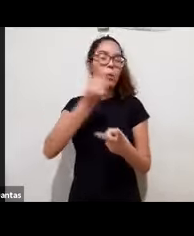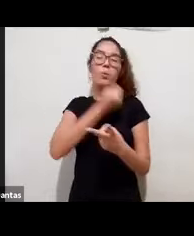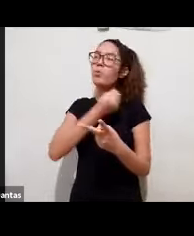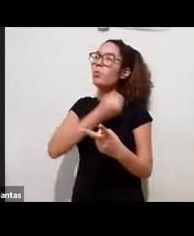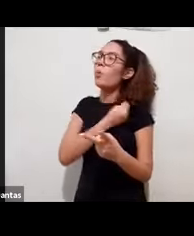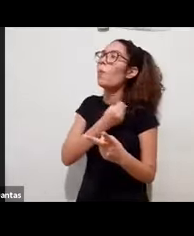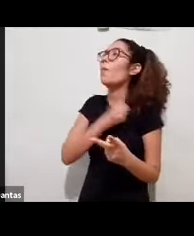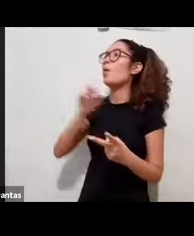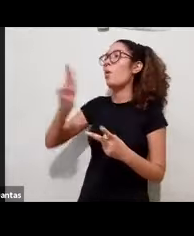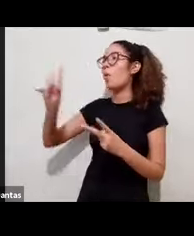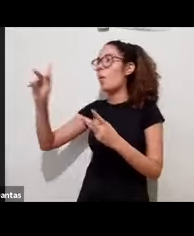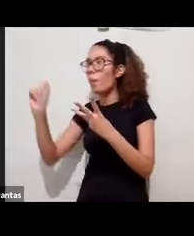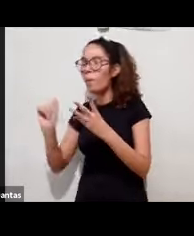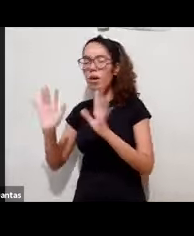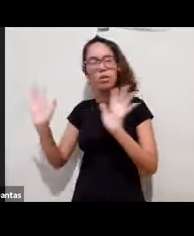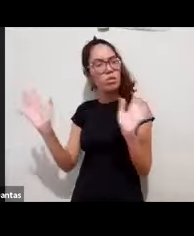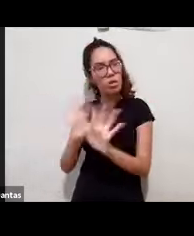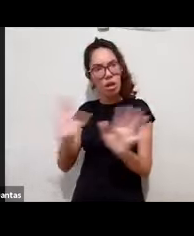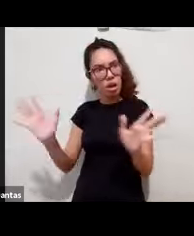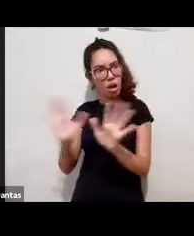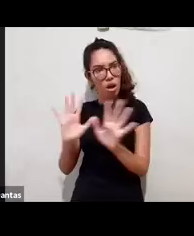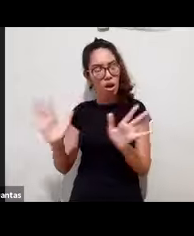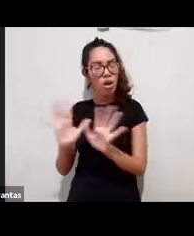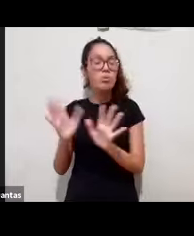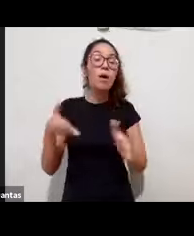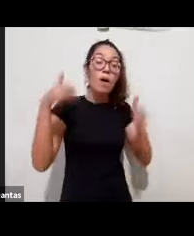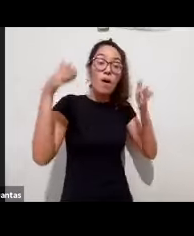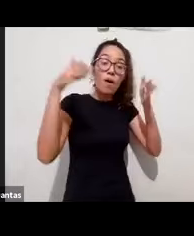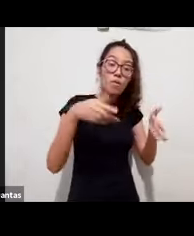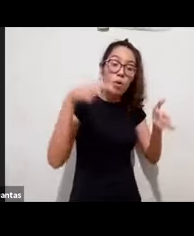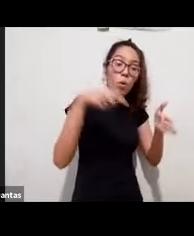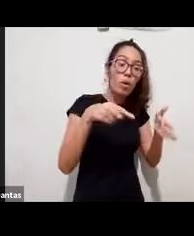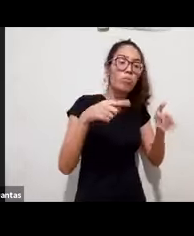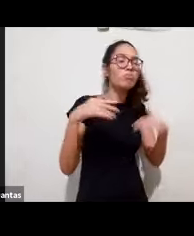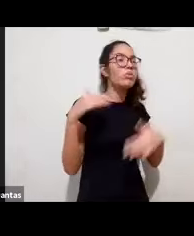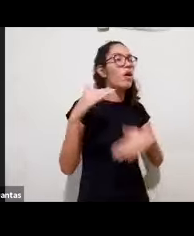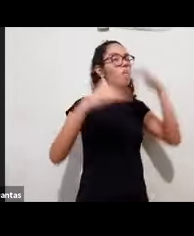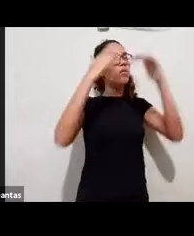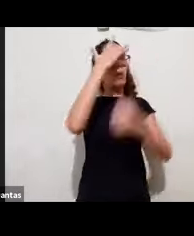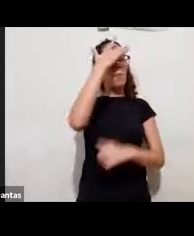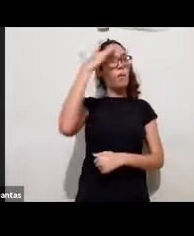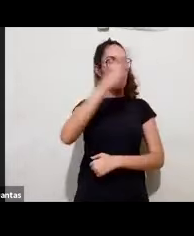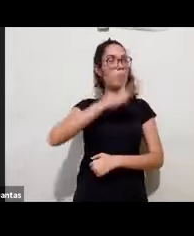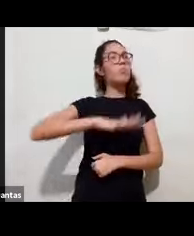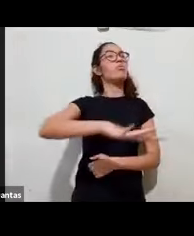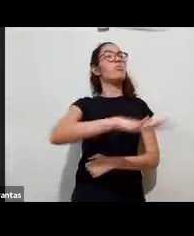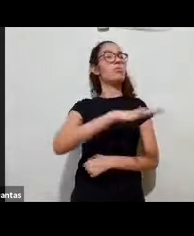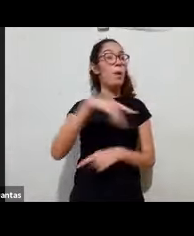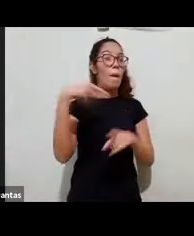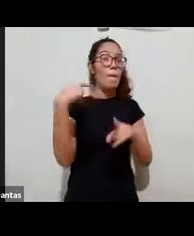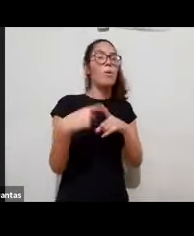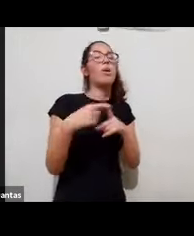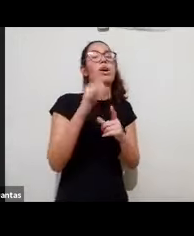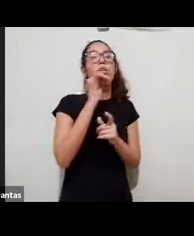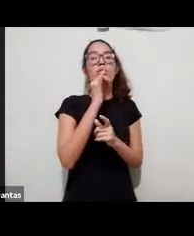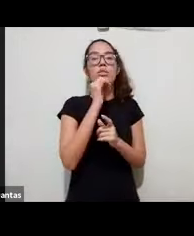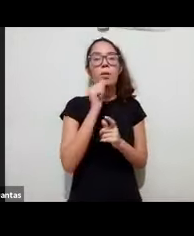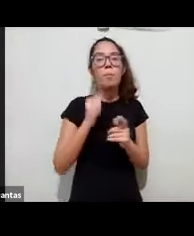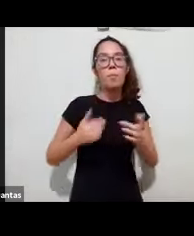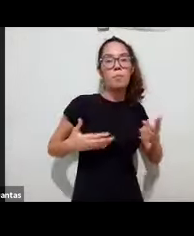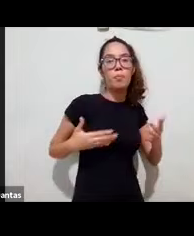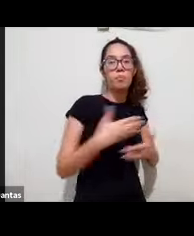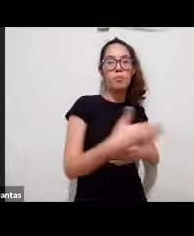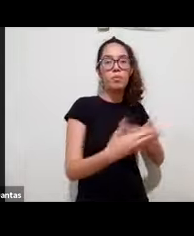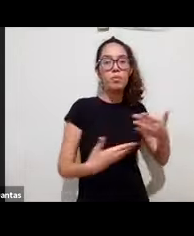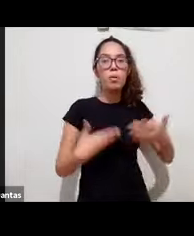Não, nós temos que tratar fundamentalmente do processo de adoecimento das pessoas. Entender que mudar as relações sociais, mudar o processo